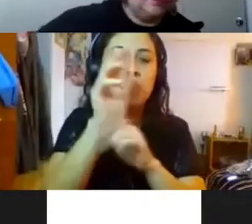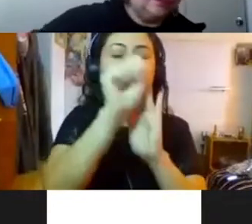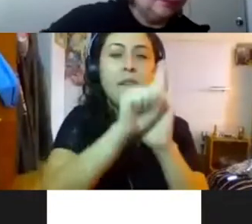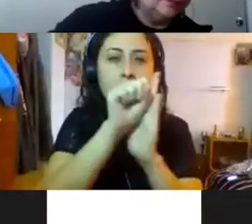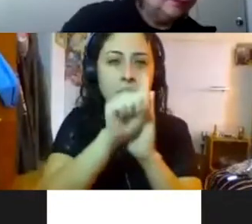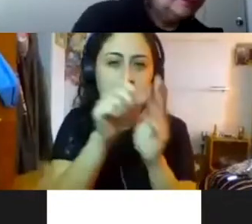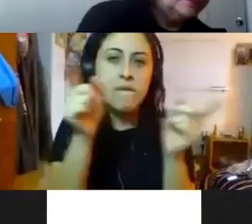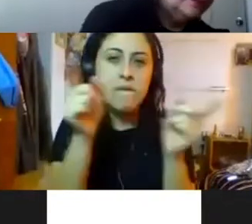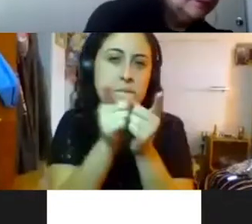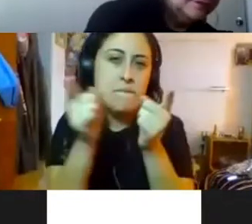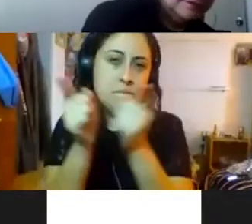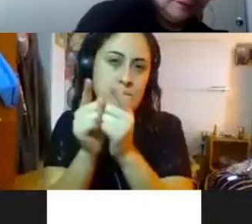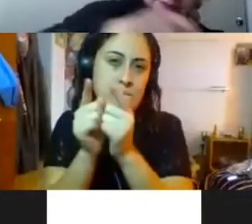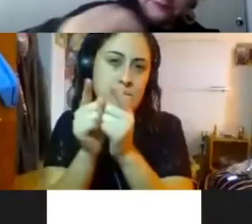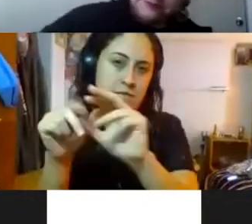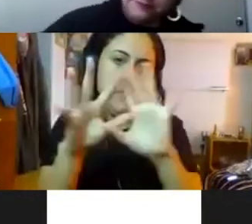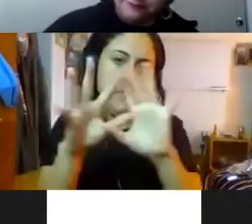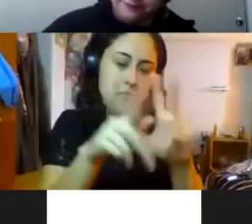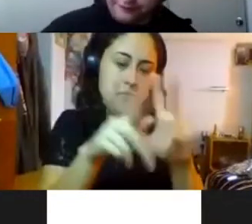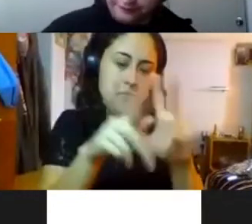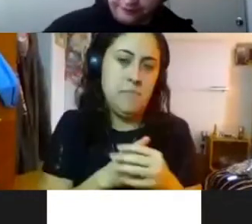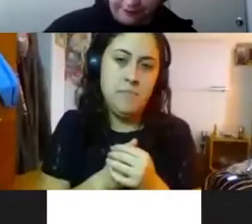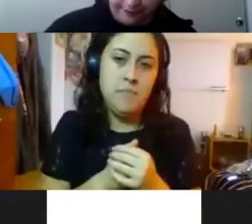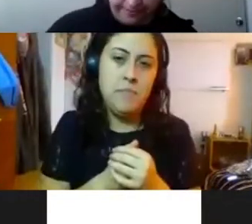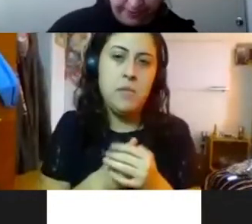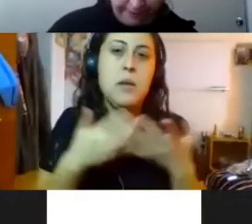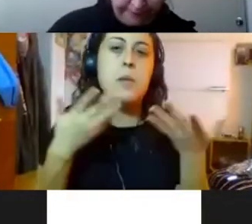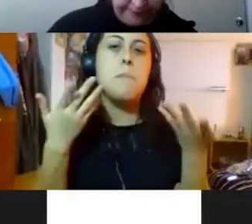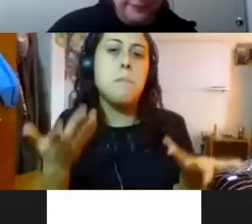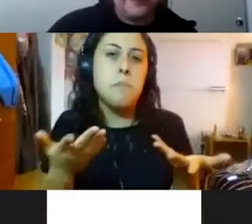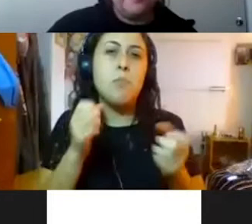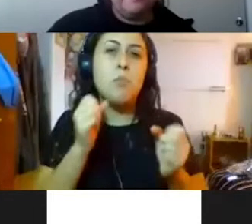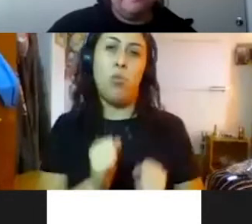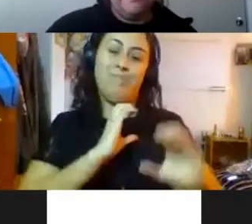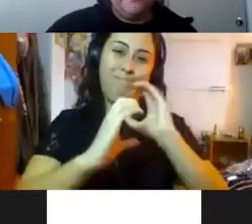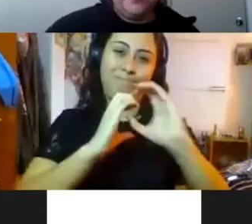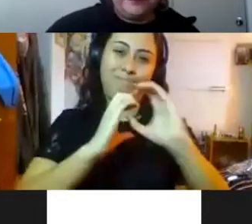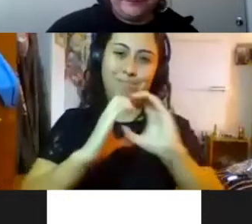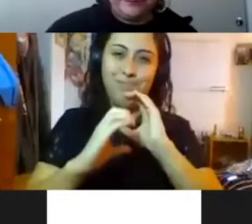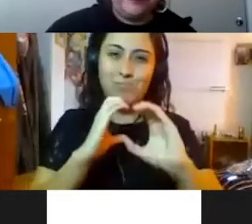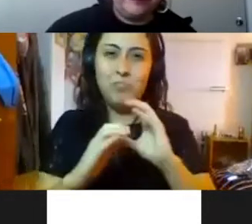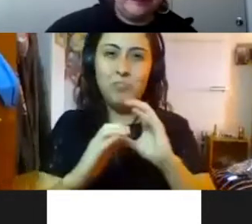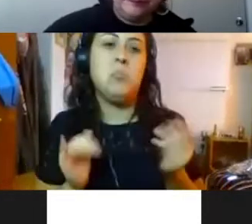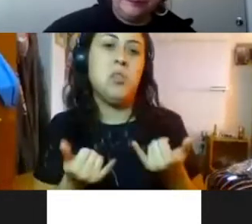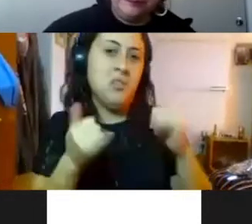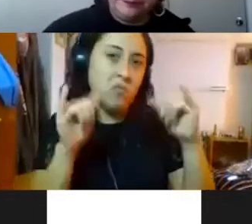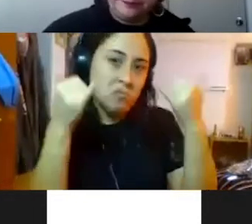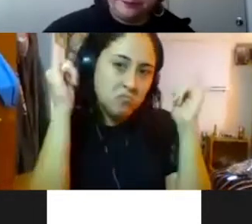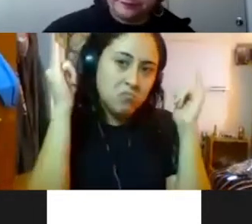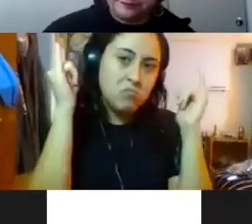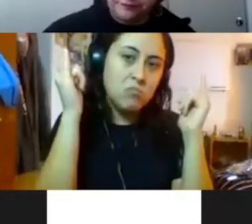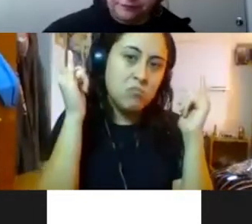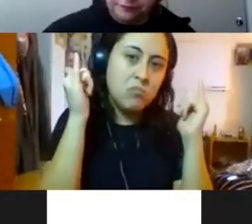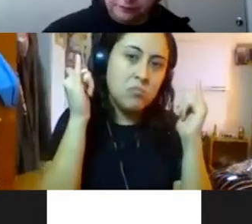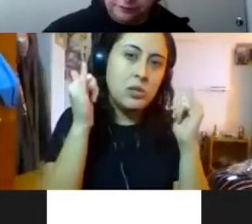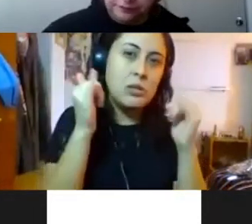familias como una forma de poder comunicar de manera más entretenida y más